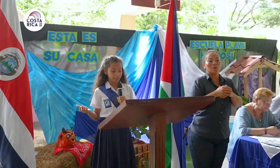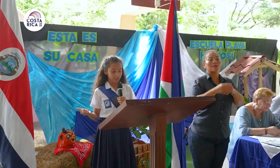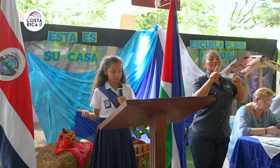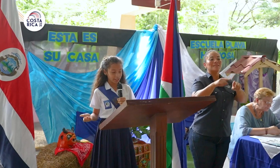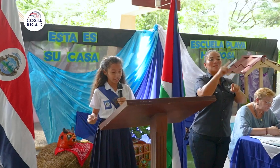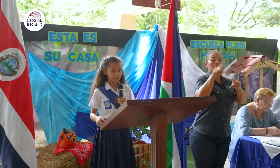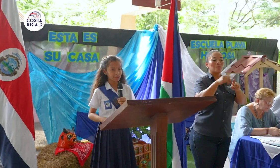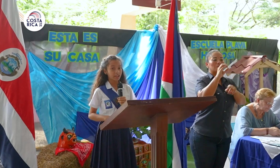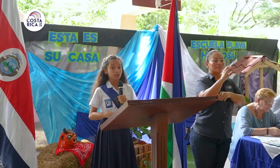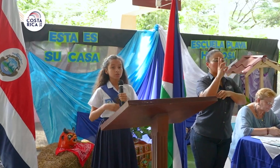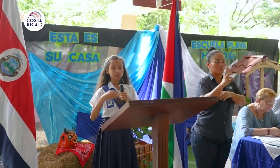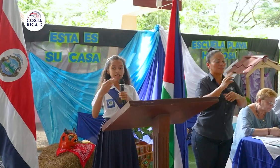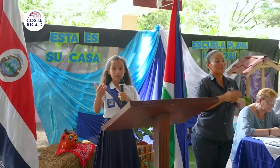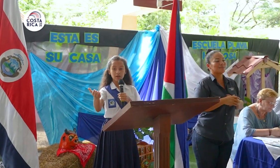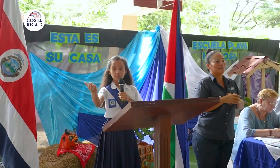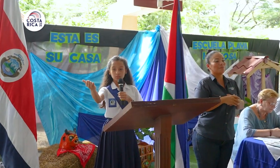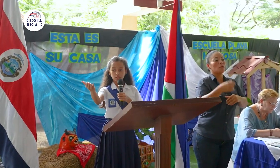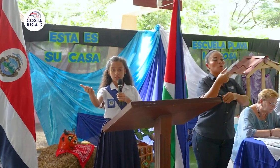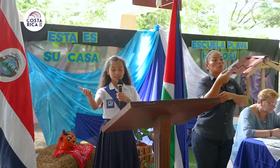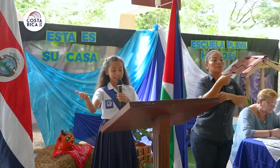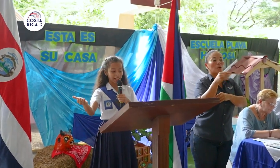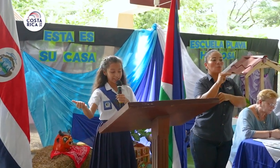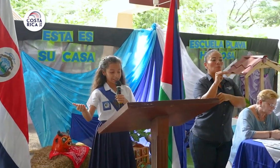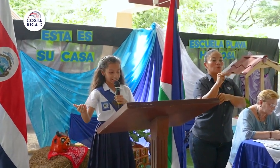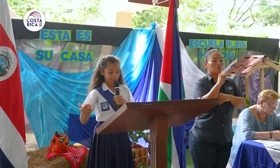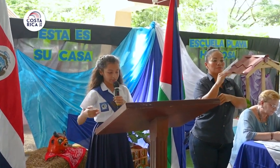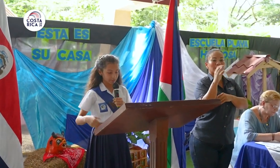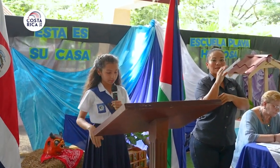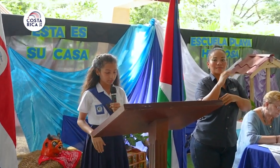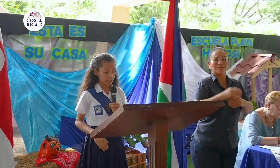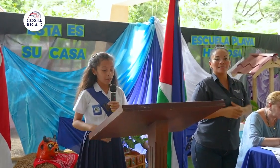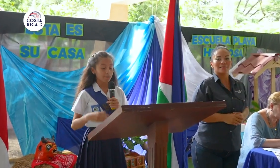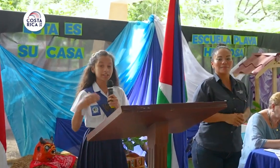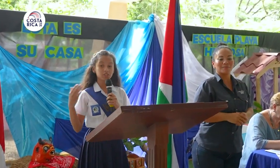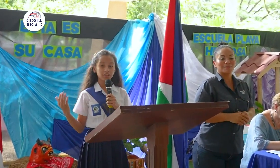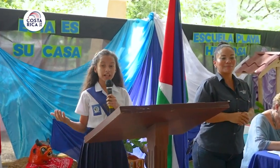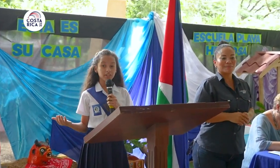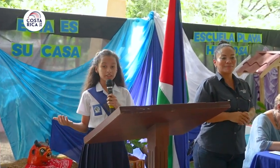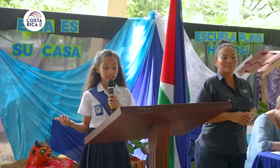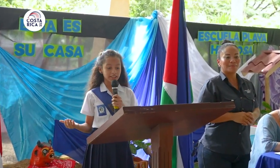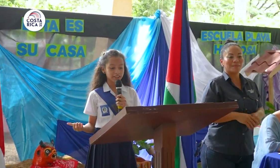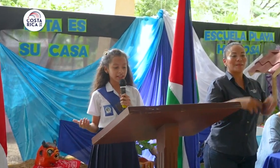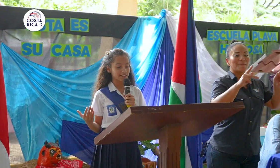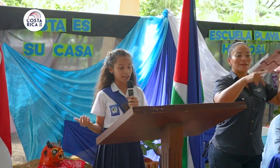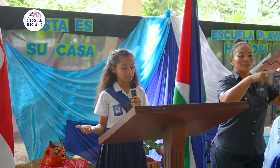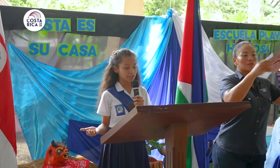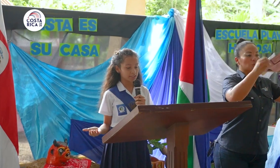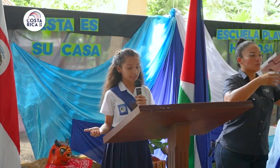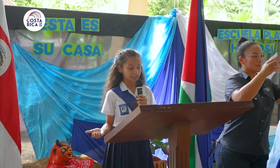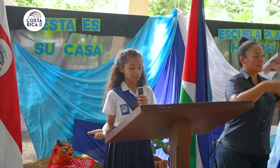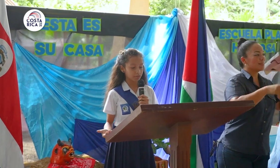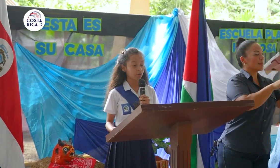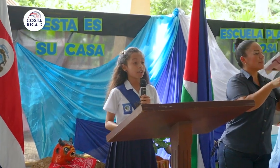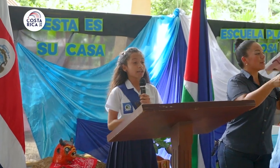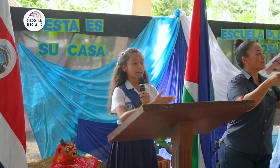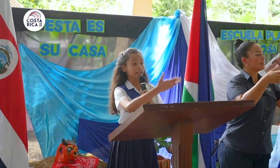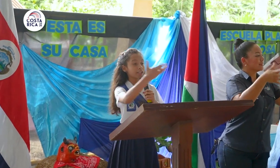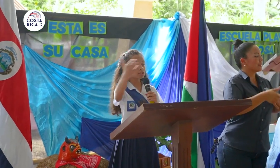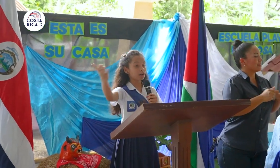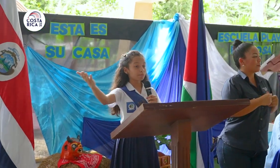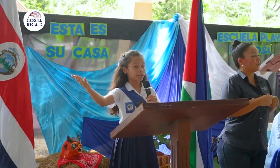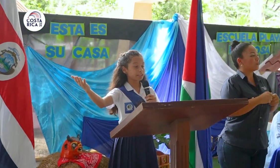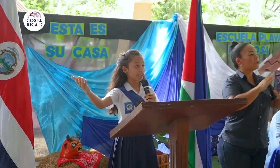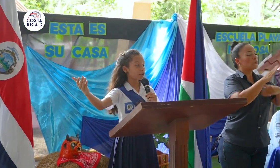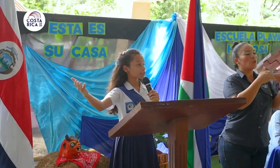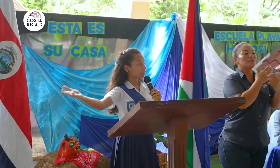Circuito 06, Gustavo Muñoz Cázares. Personal docente y administrativo,